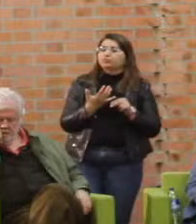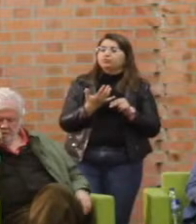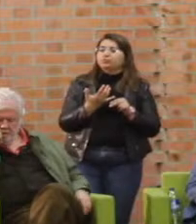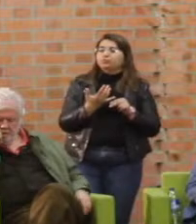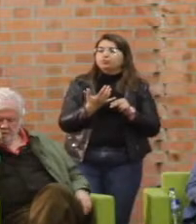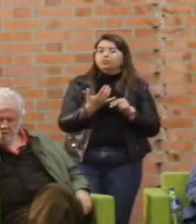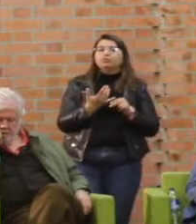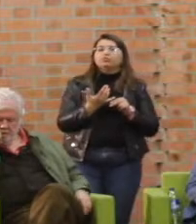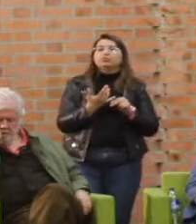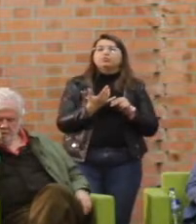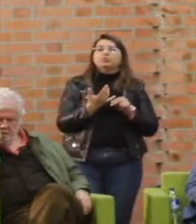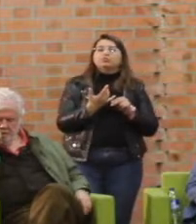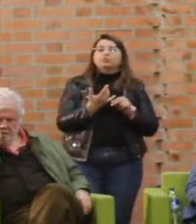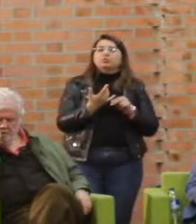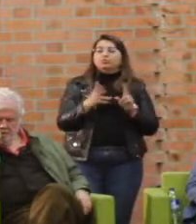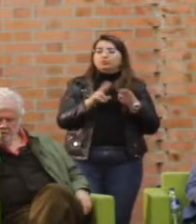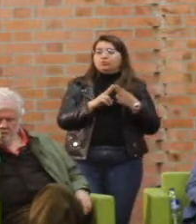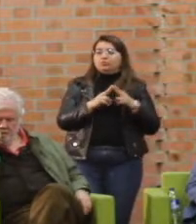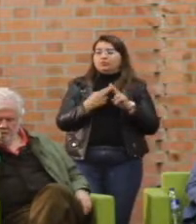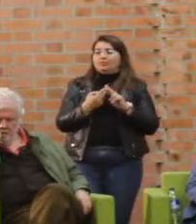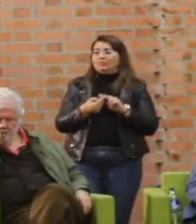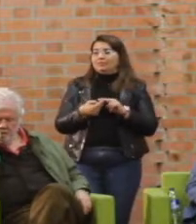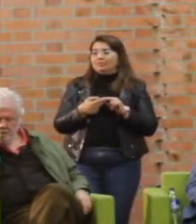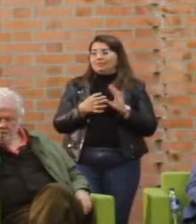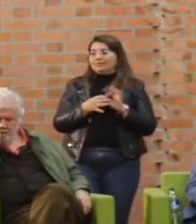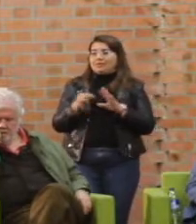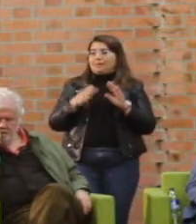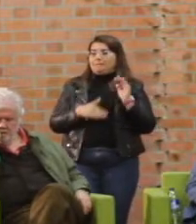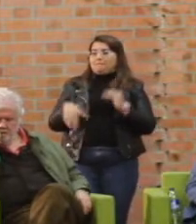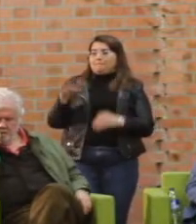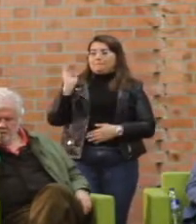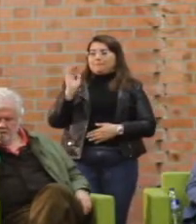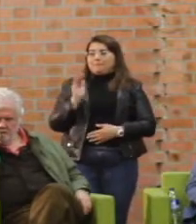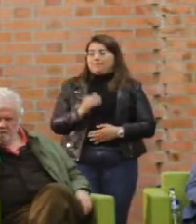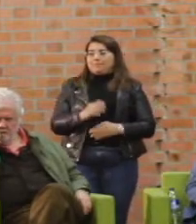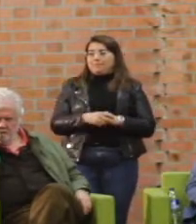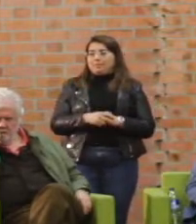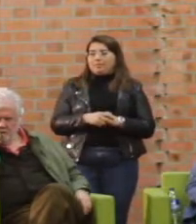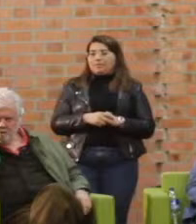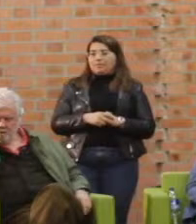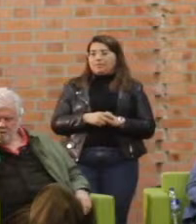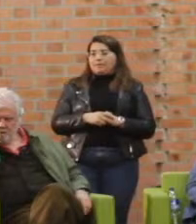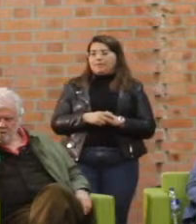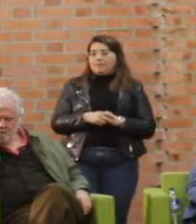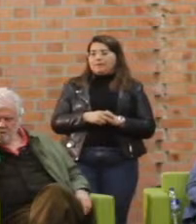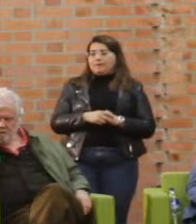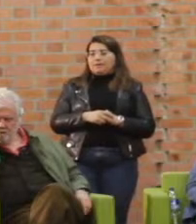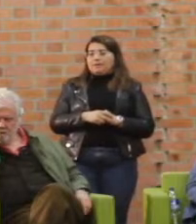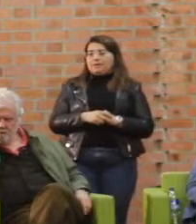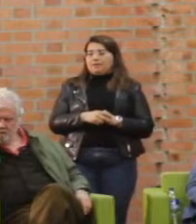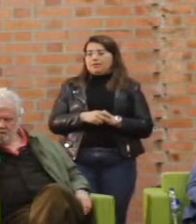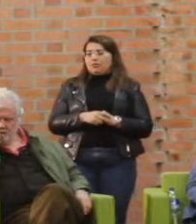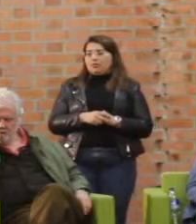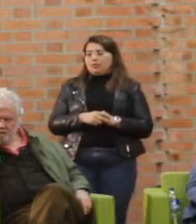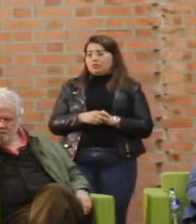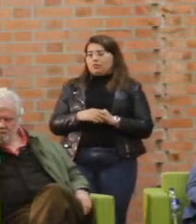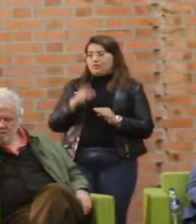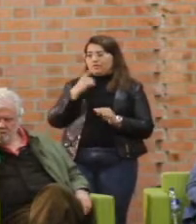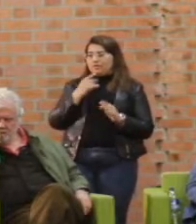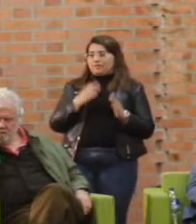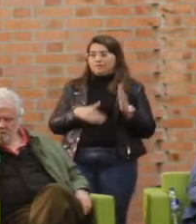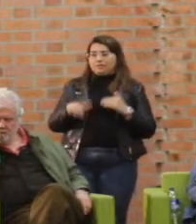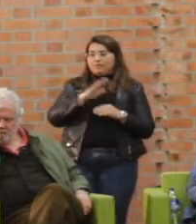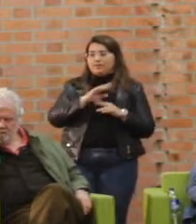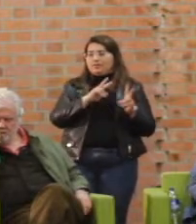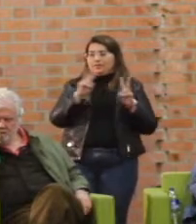manifestación de humanidad básicamente en y esto lo vemos también en cruzado totalmente